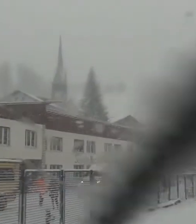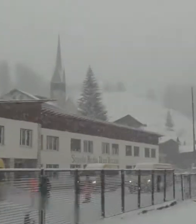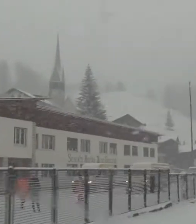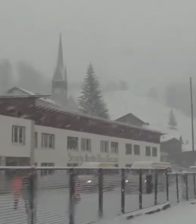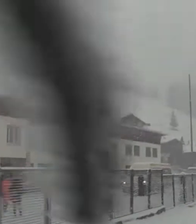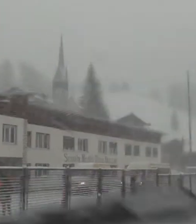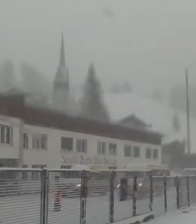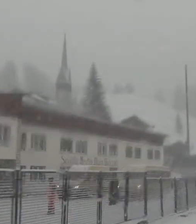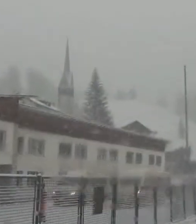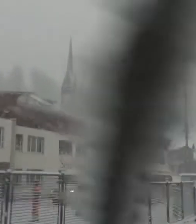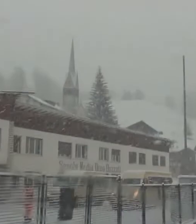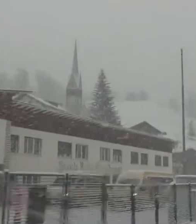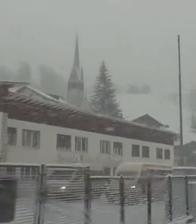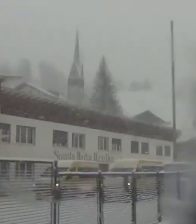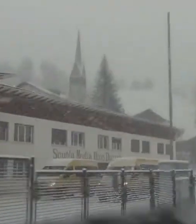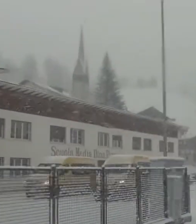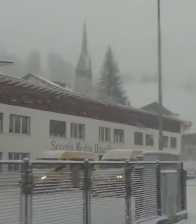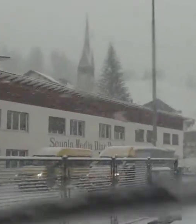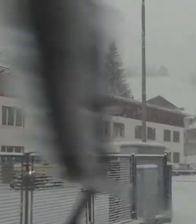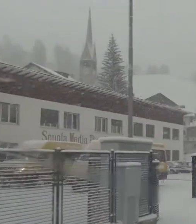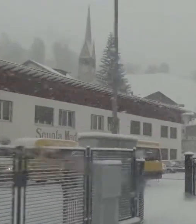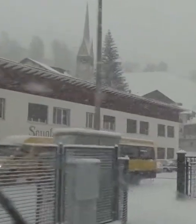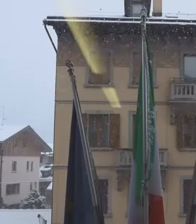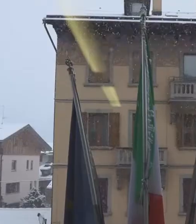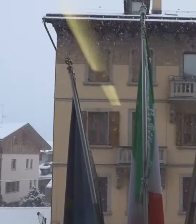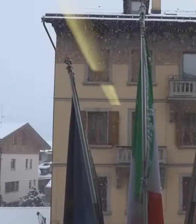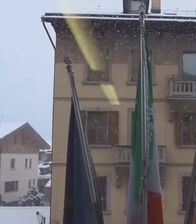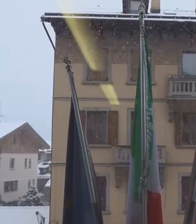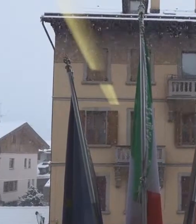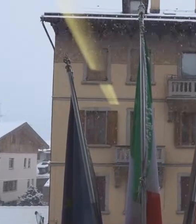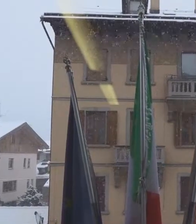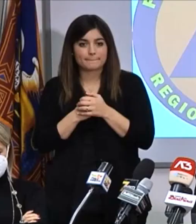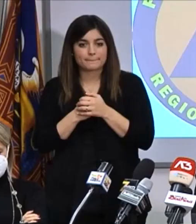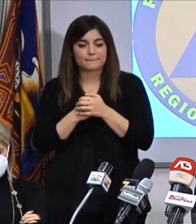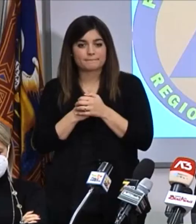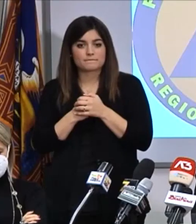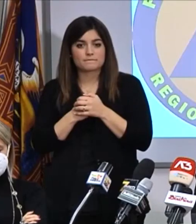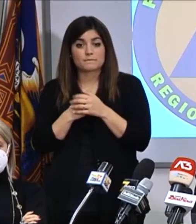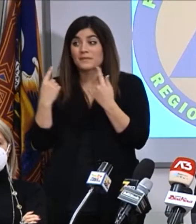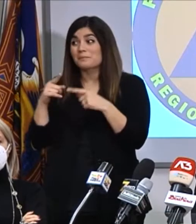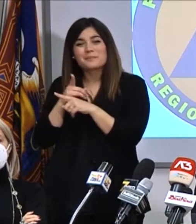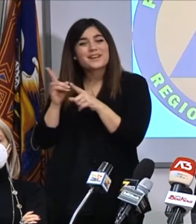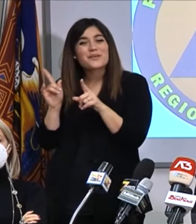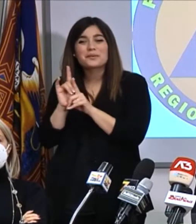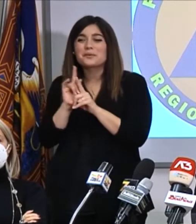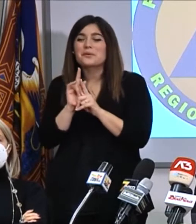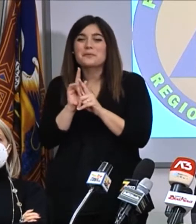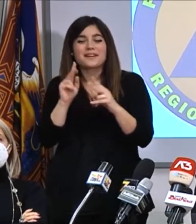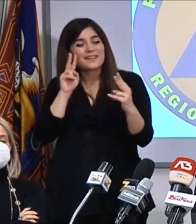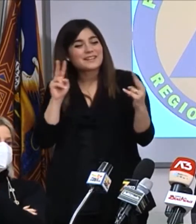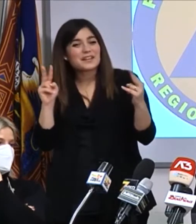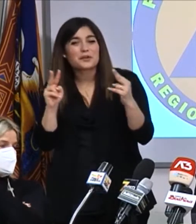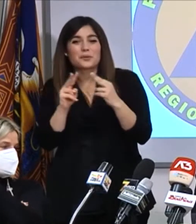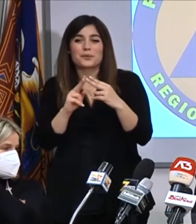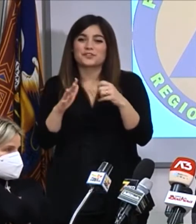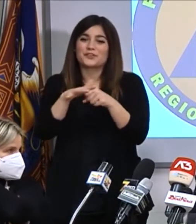viene prima di tutto è innegabile che per loro il ritrovarsi con i familiari